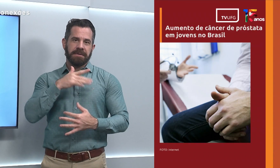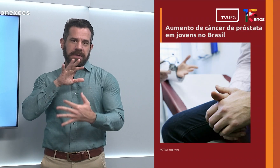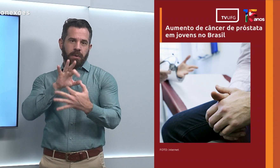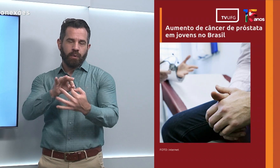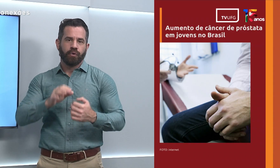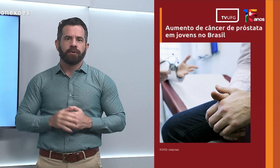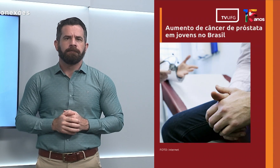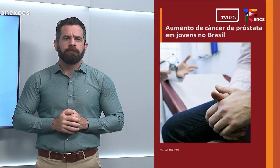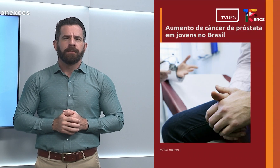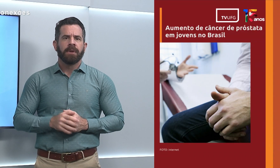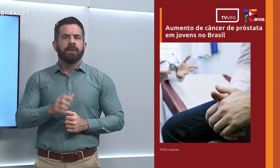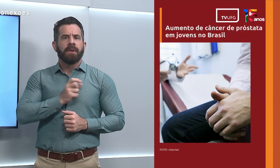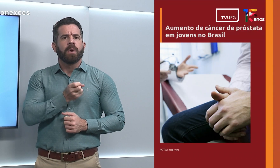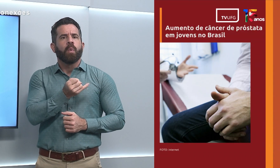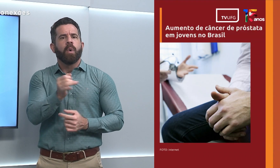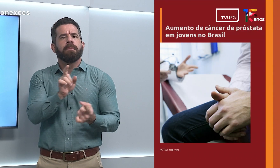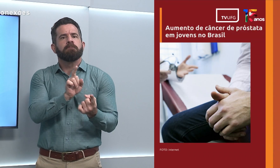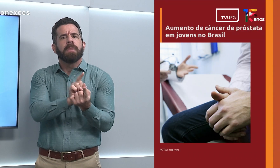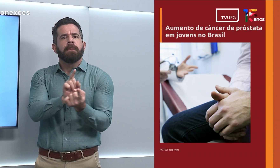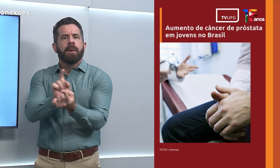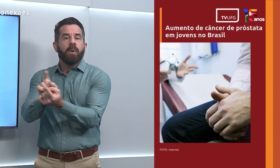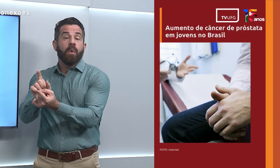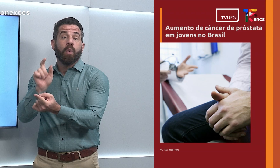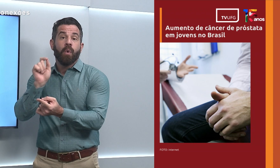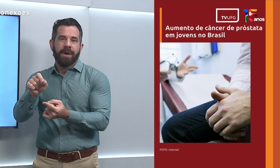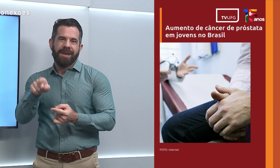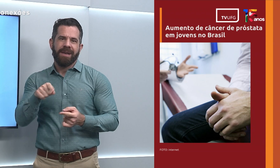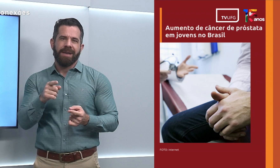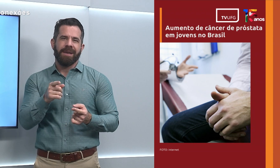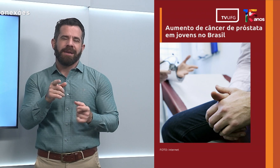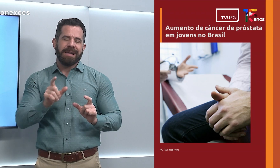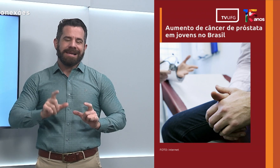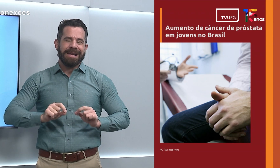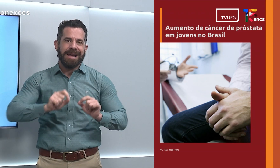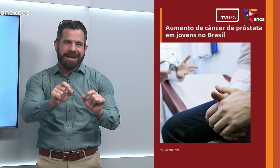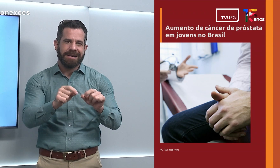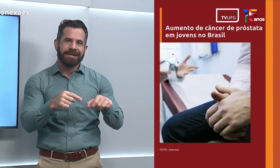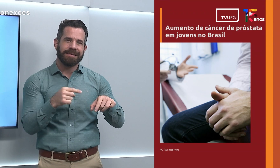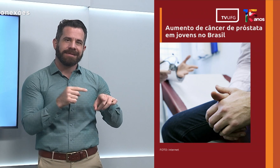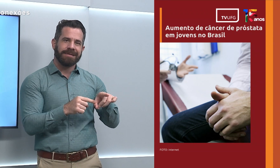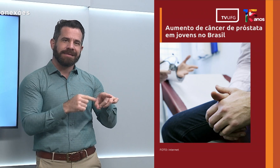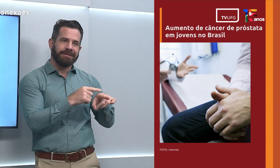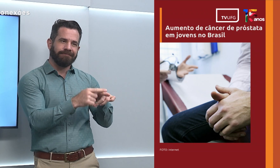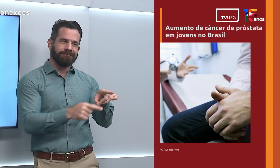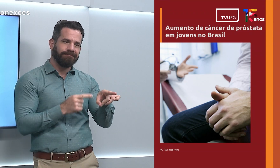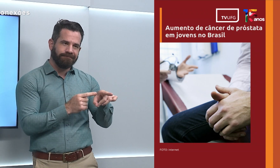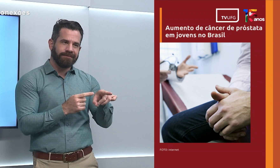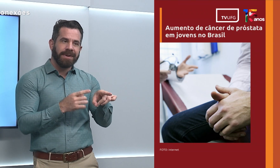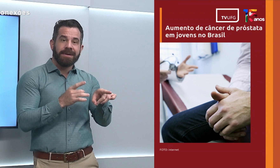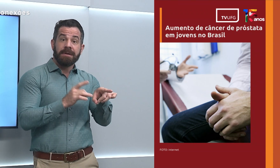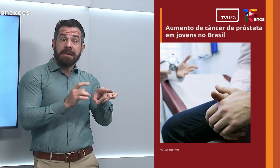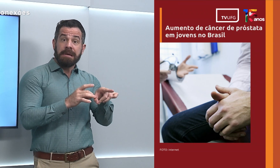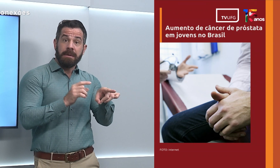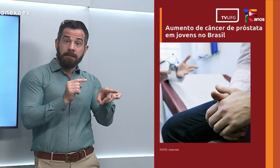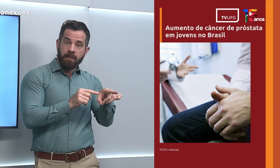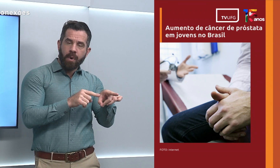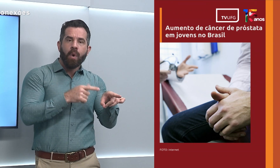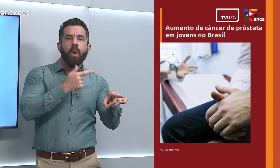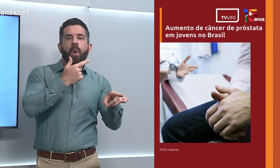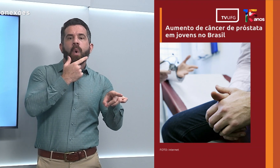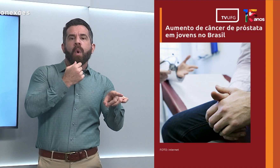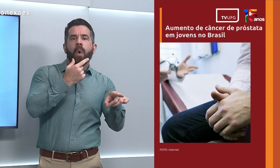número de atendimentos relacionados ao câncer de próstata entre homens com até 49 anos de